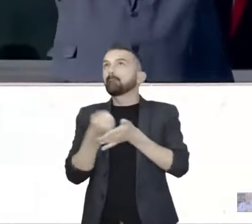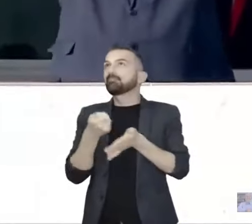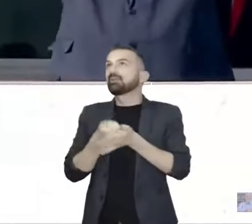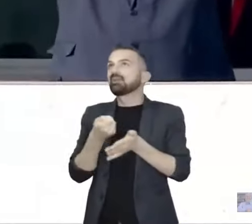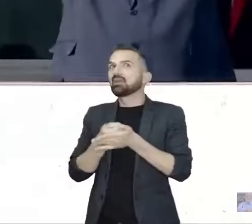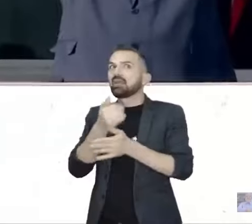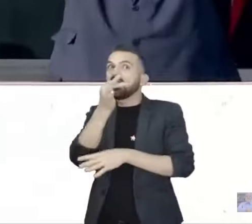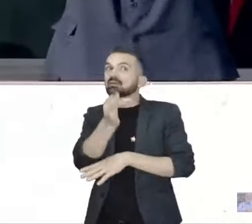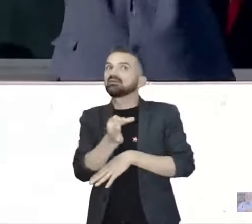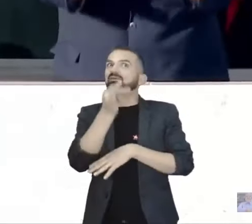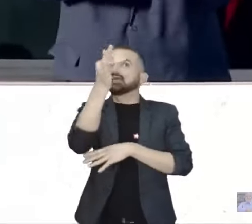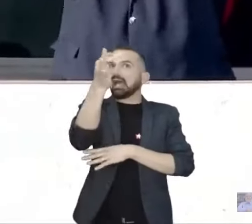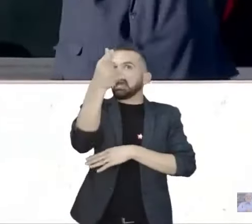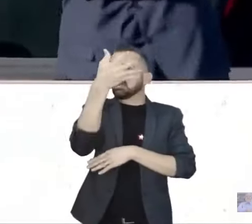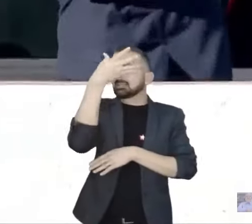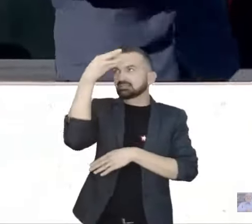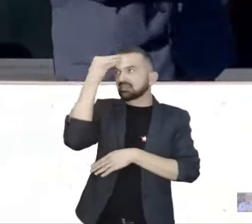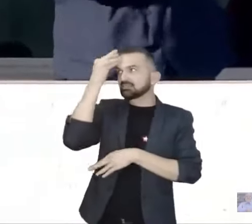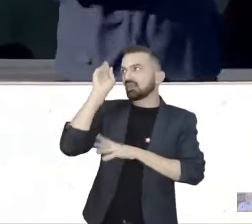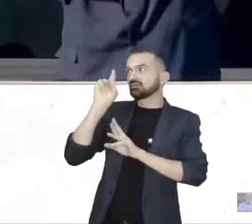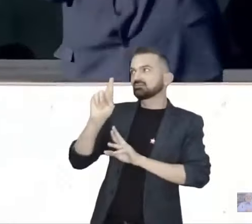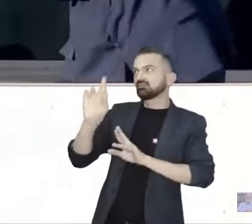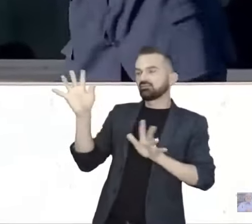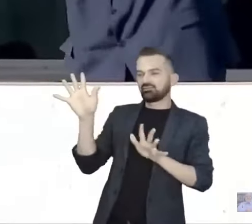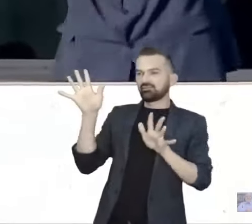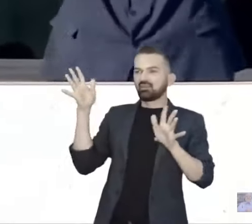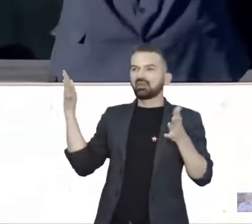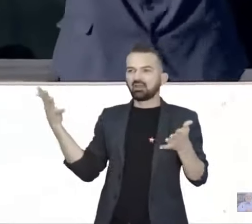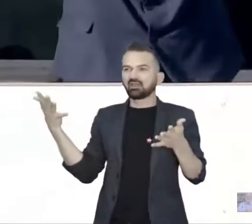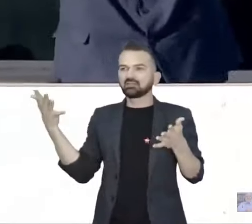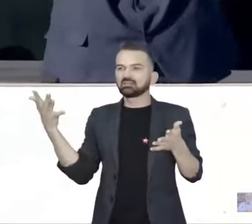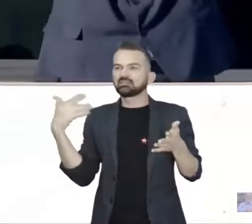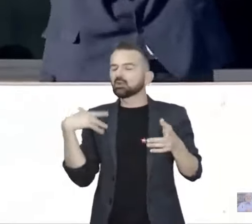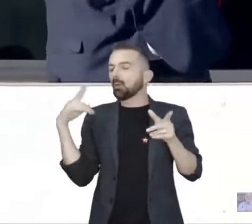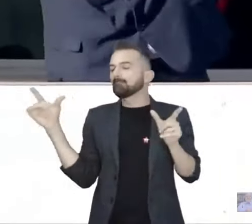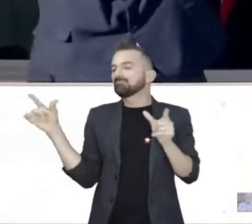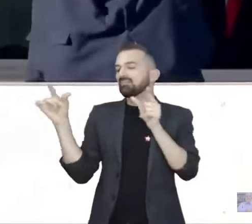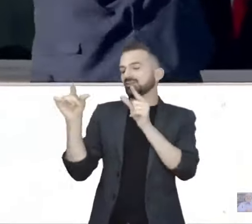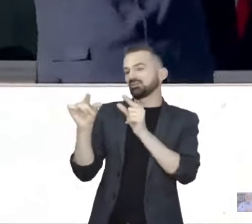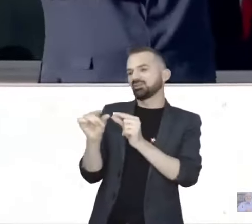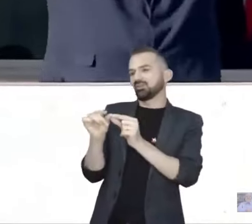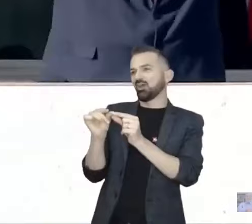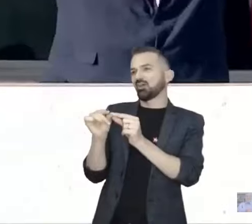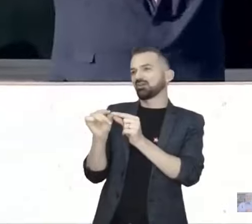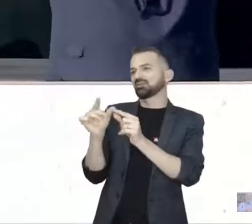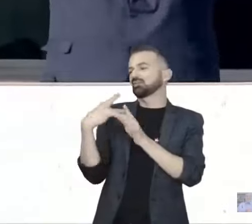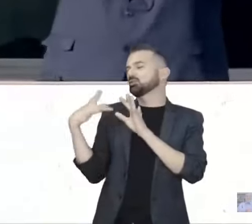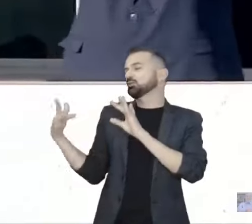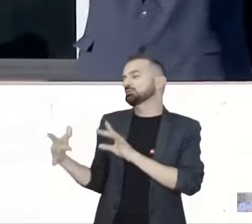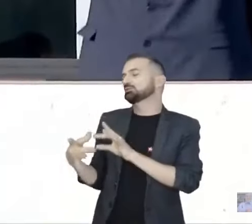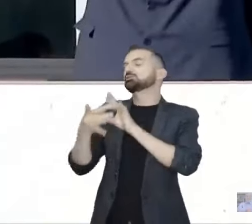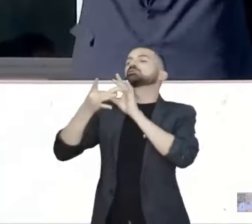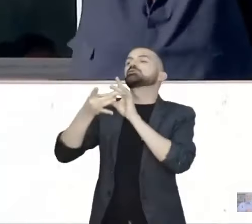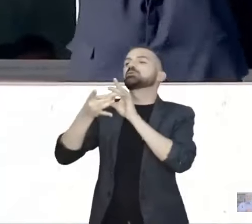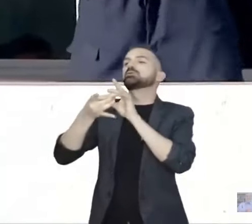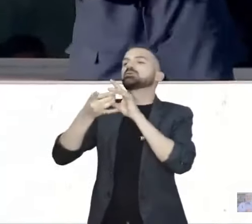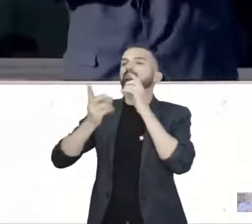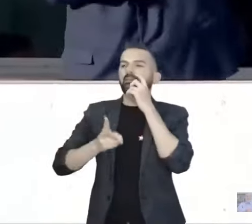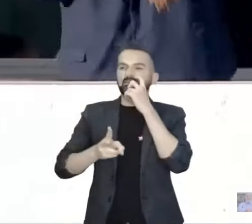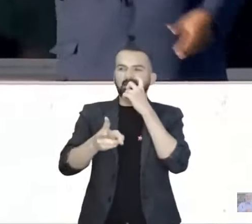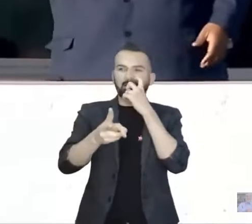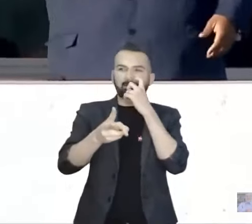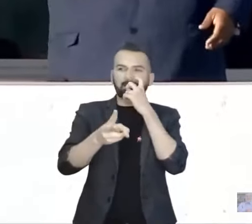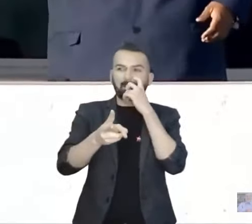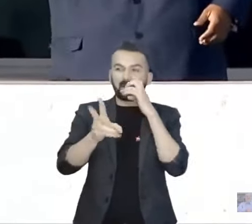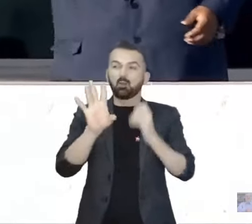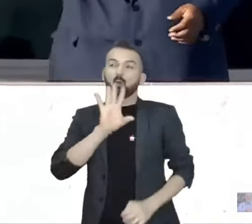nossas diferenças, que são muito menores que aquilo que nos une para sempre: o amor pelo